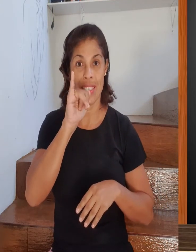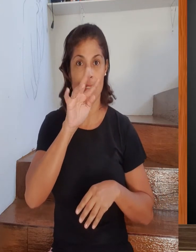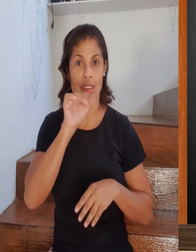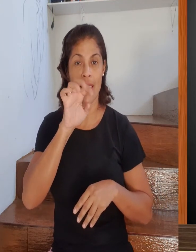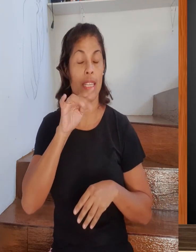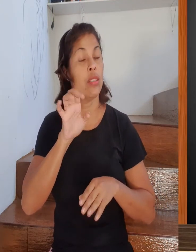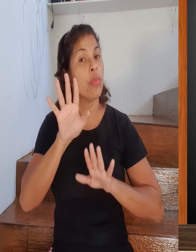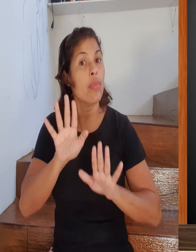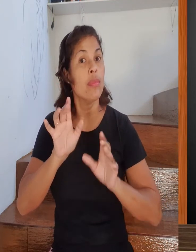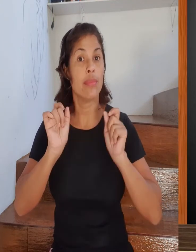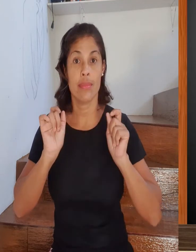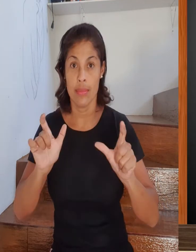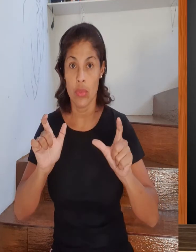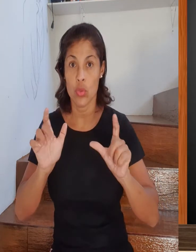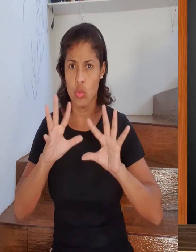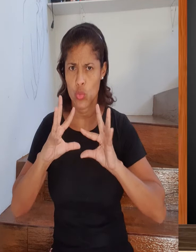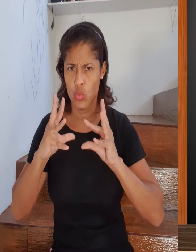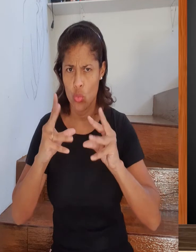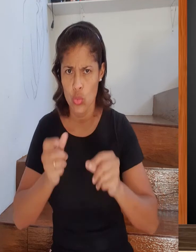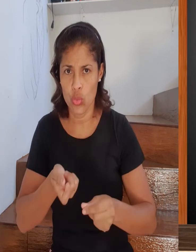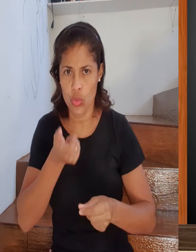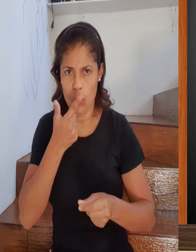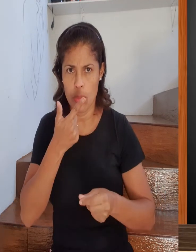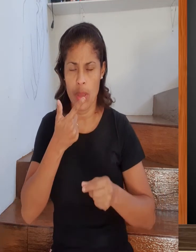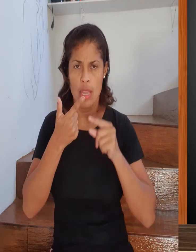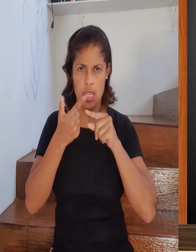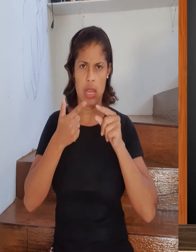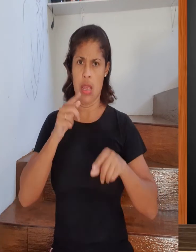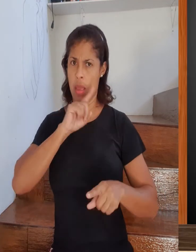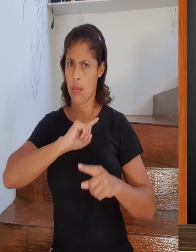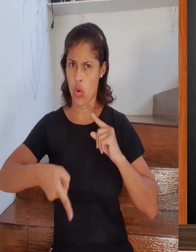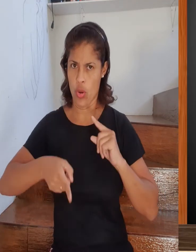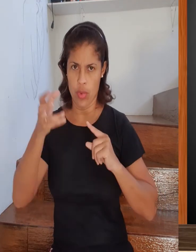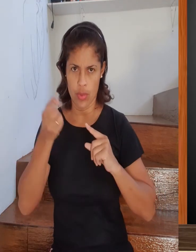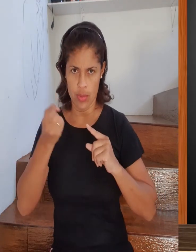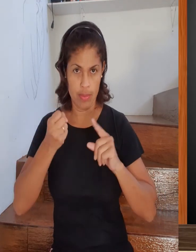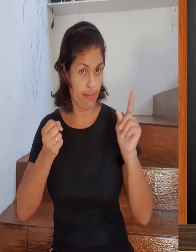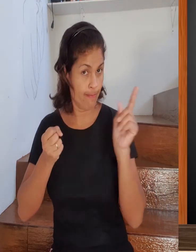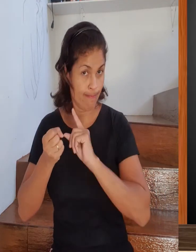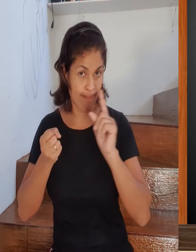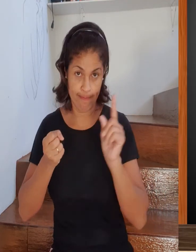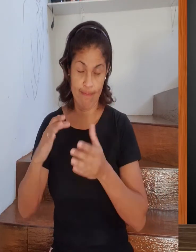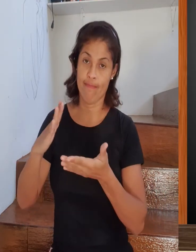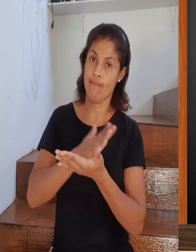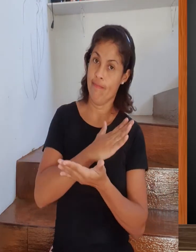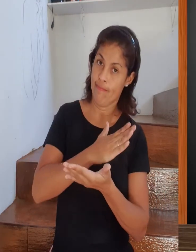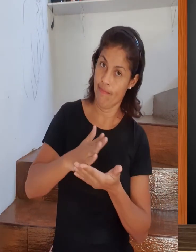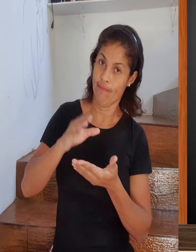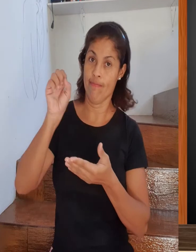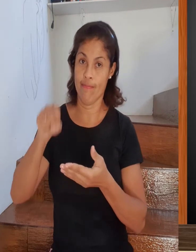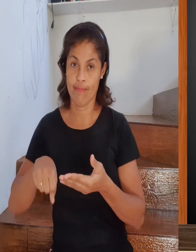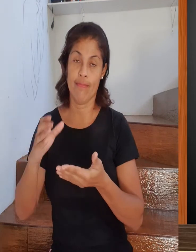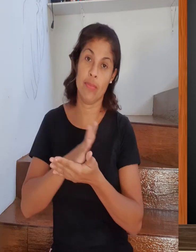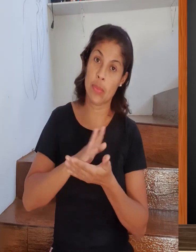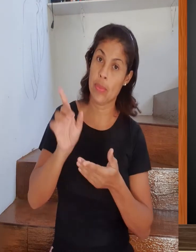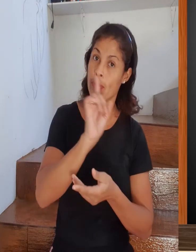cuidado! Nem todos os medicamentos estão proibidos de serem administrados com leite. Outros,